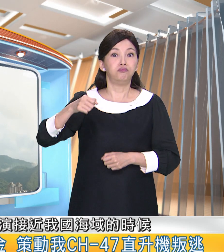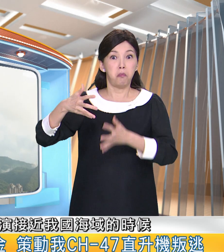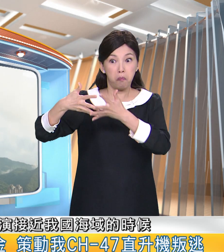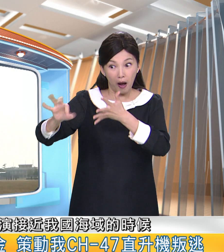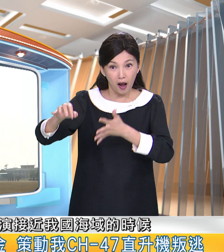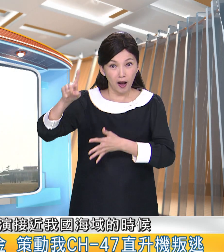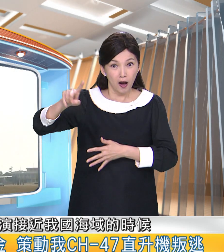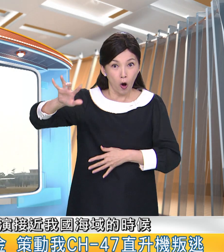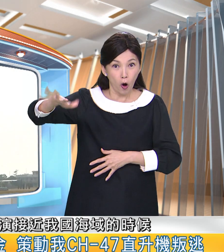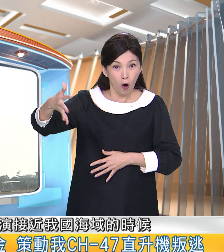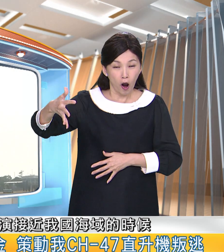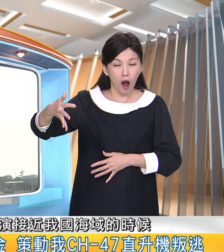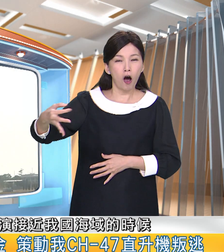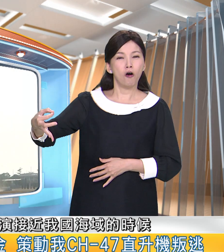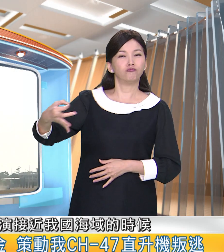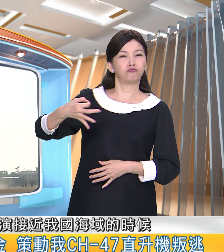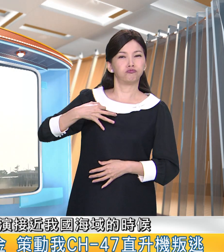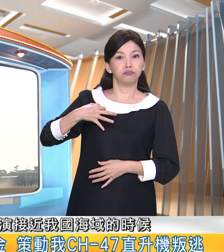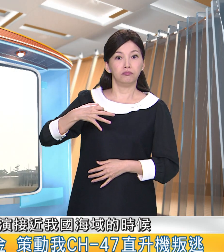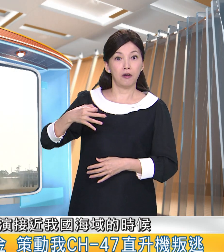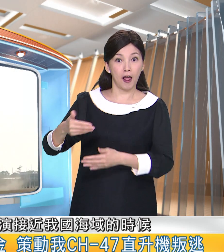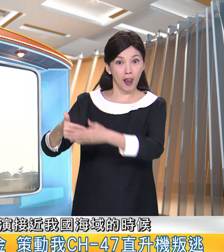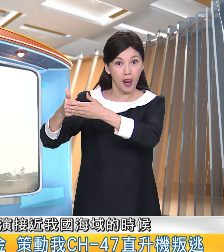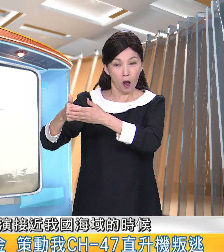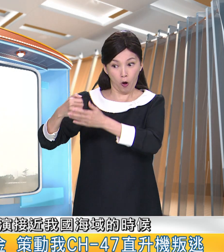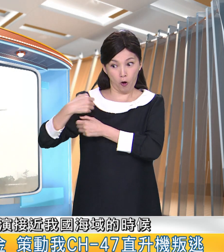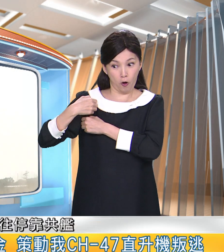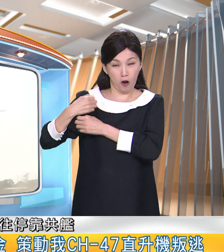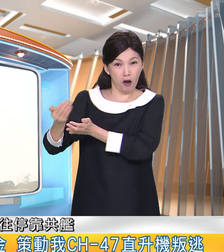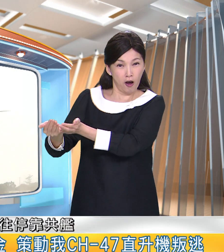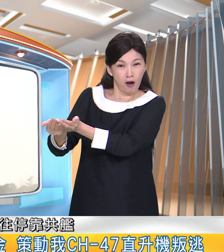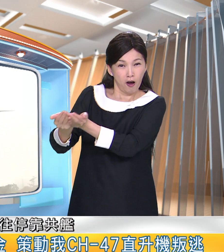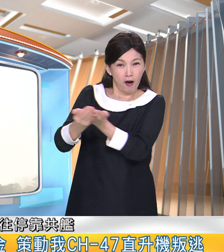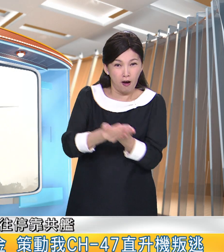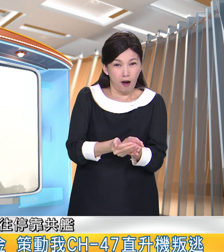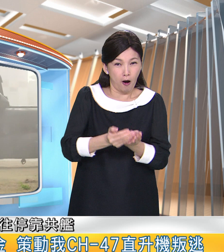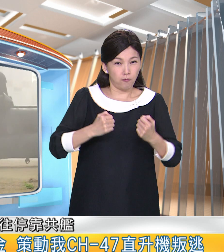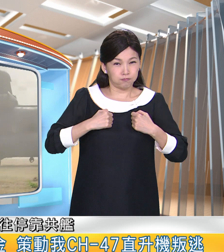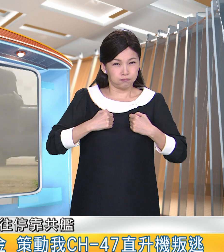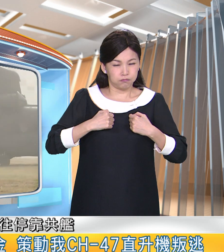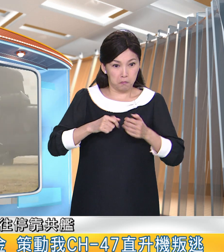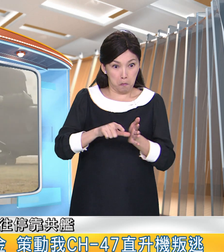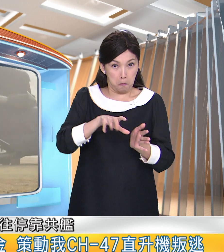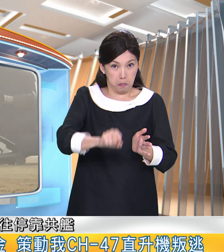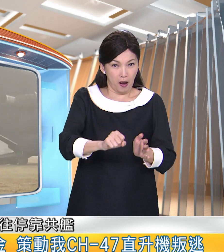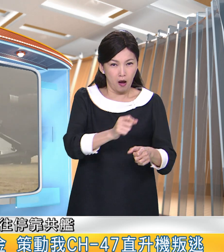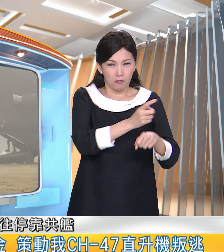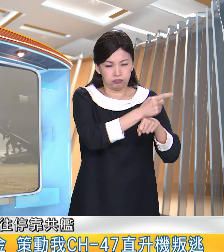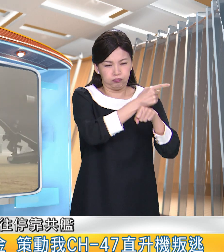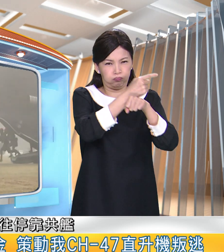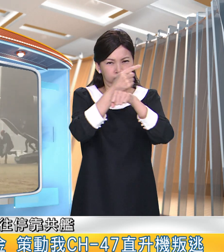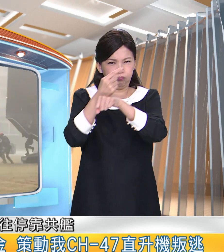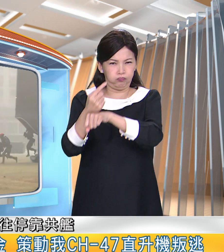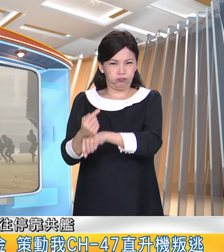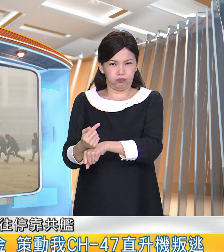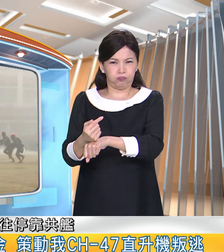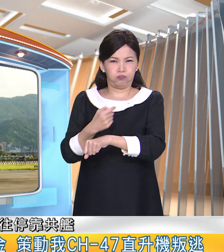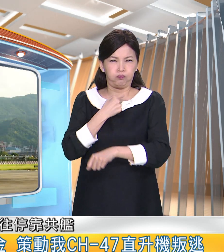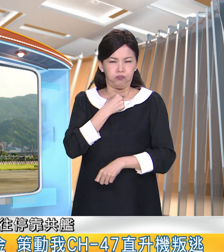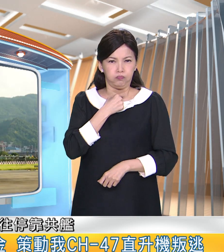舰军演接近我国海域的时候，驾驶直升机前往停靠共建。